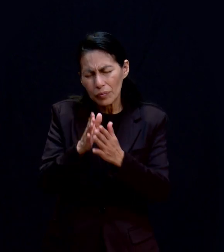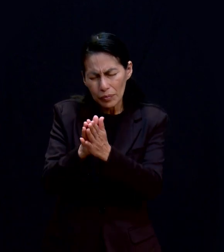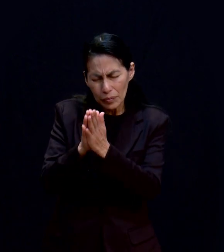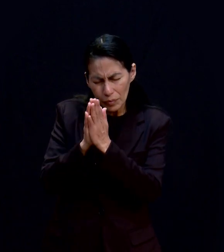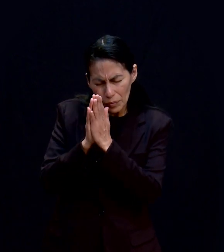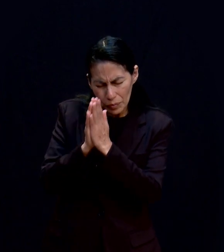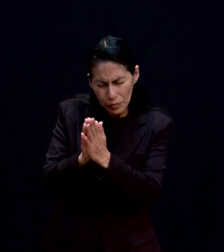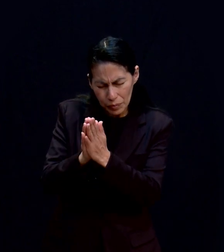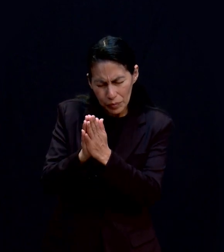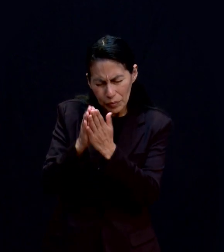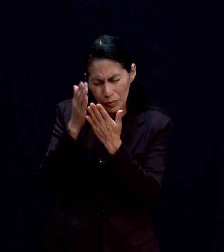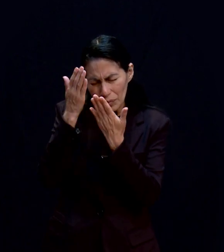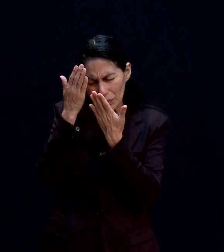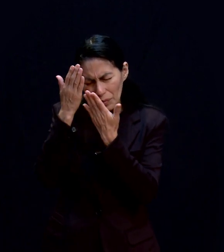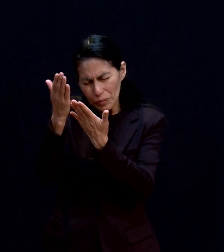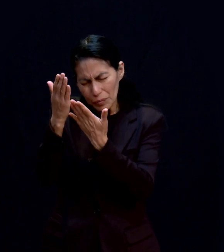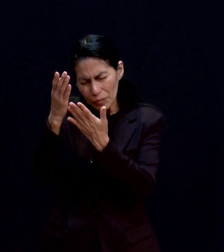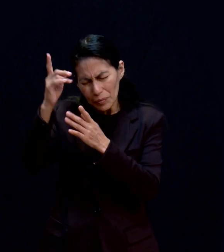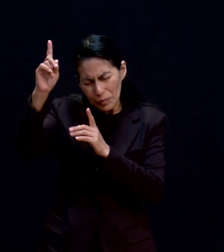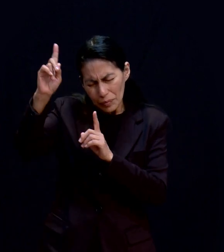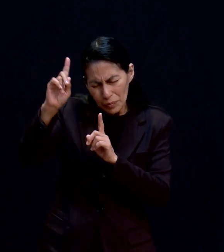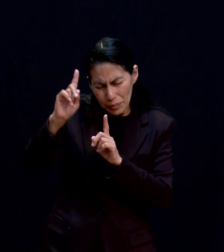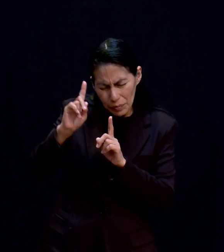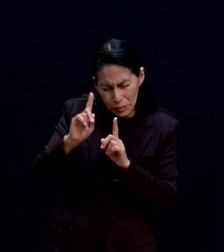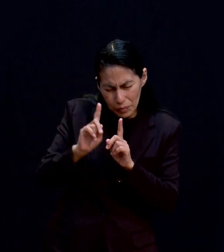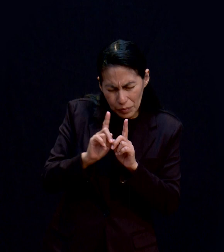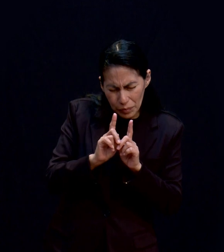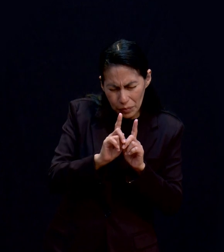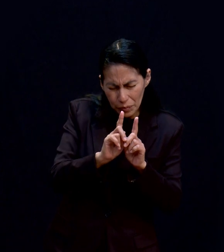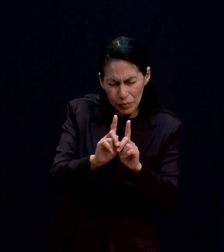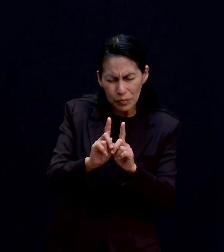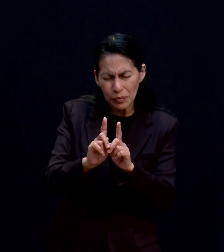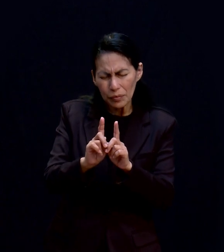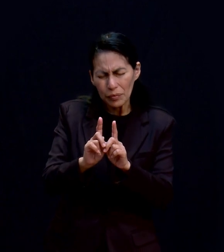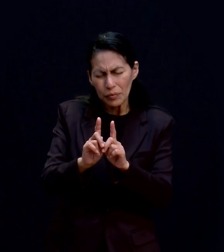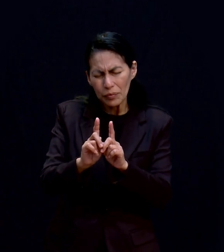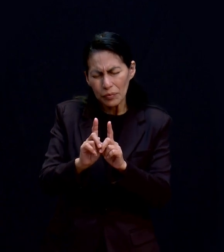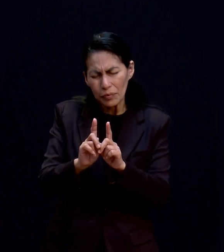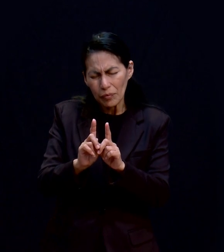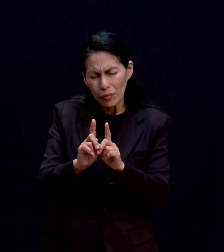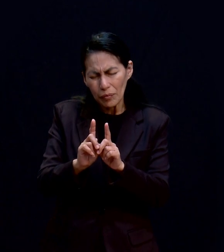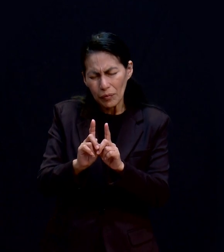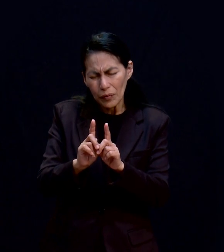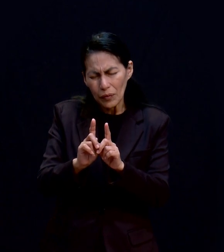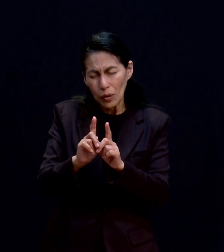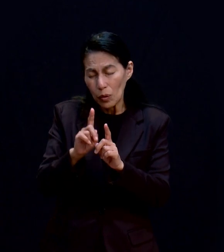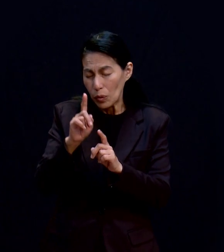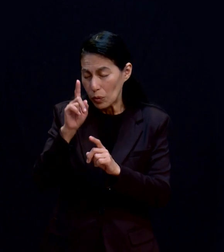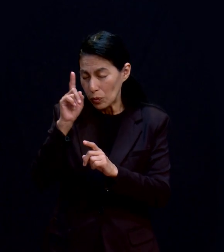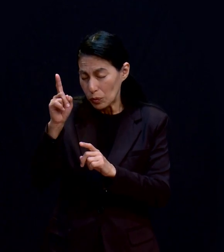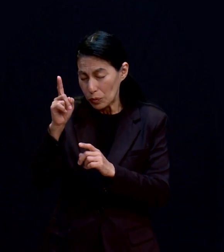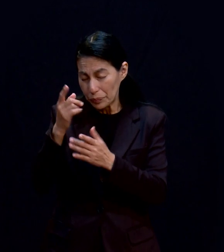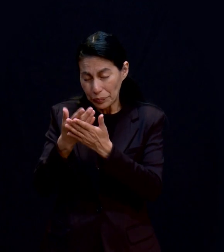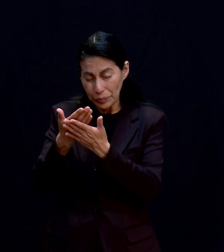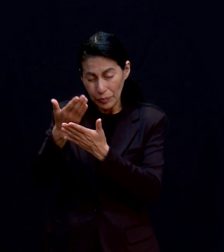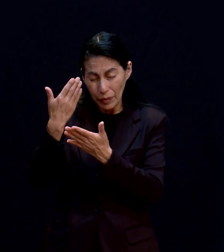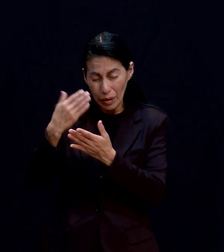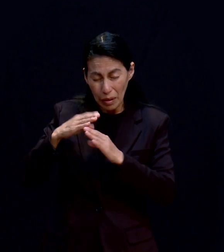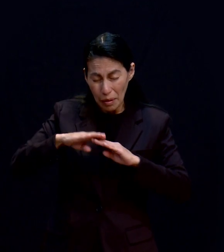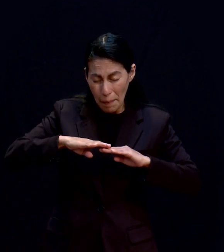cariñoso padre quédate con nosotros danos de tu presencia por favor